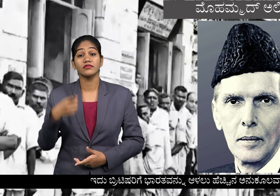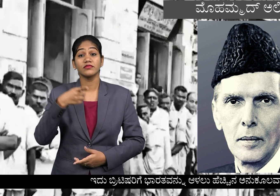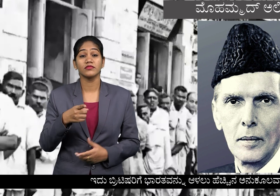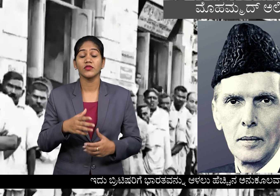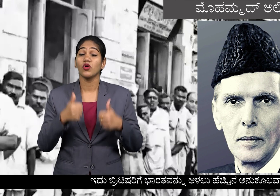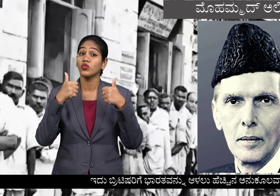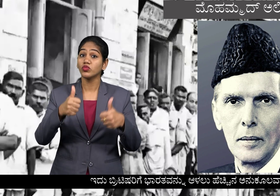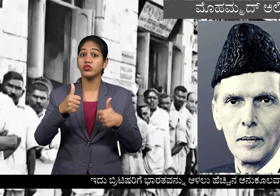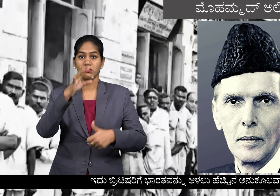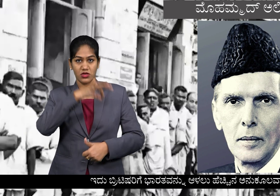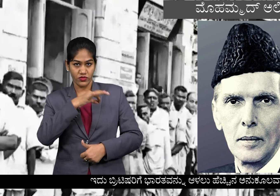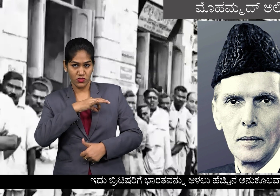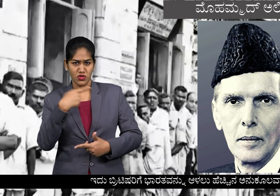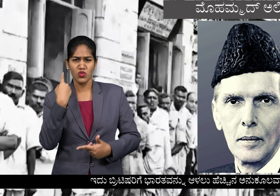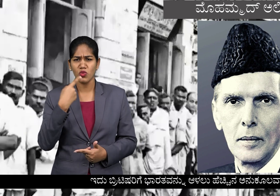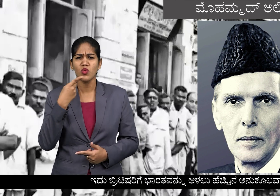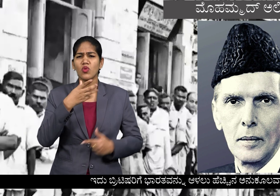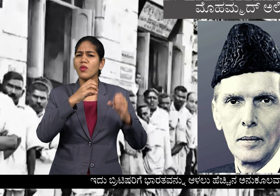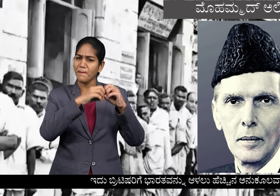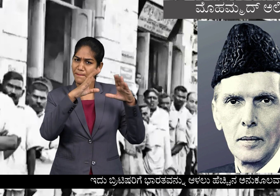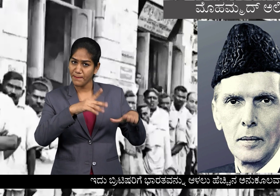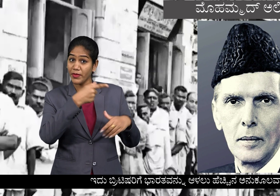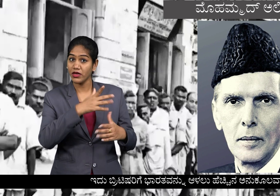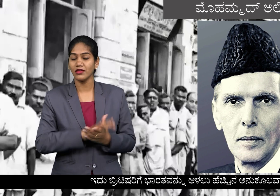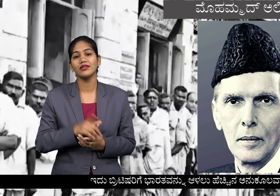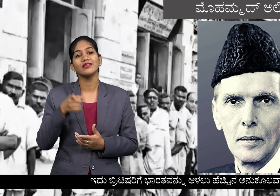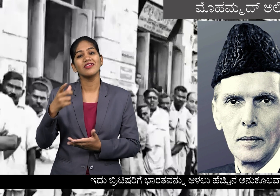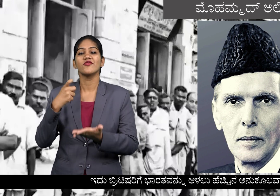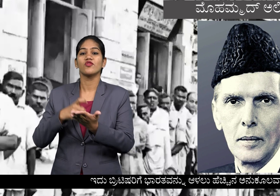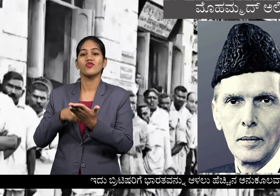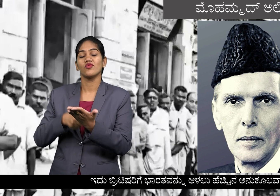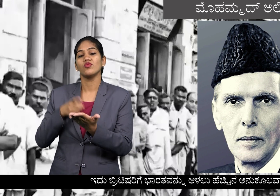ಇದು ಬ್ರಿಟಿಷರಿಗೆ ಭಾರತವನ್ನು ಆಳಲು ಹೆಚ್ಚಿನ ಅನುಕೂಲವಾಯಿತು.